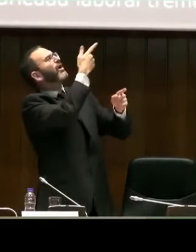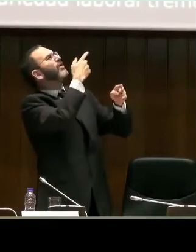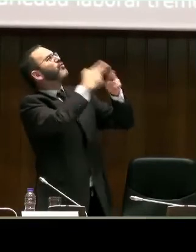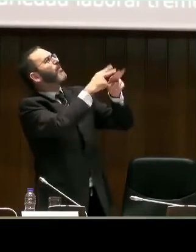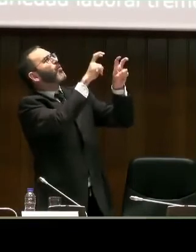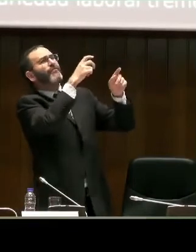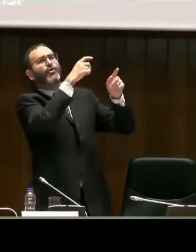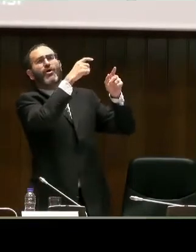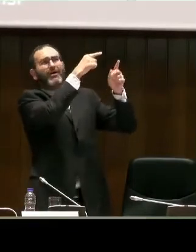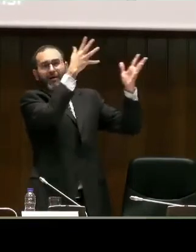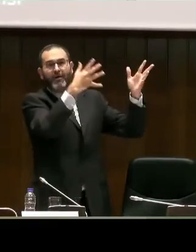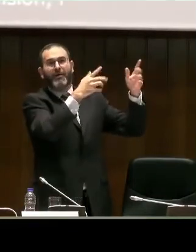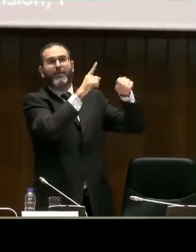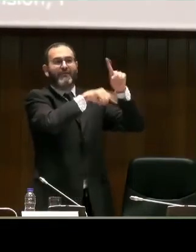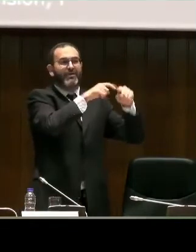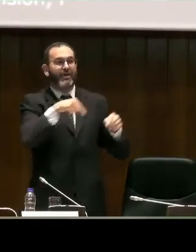de